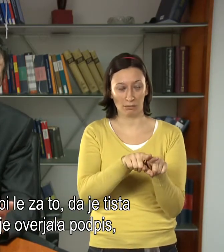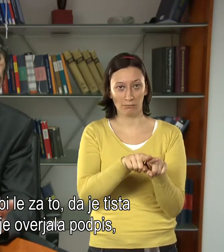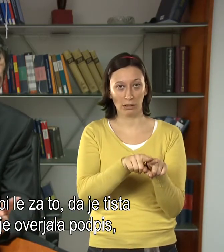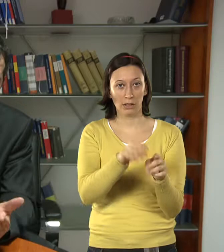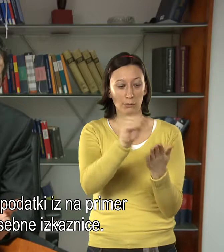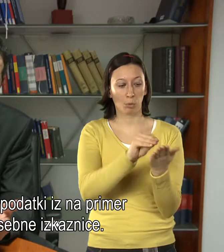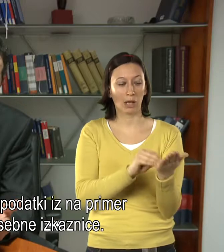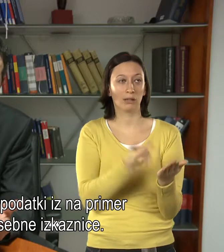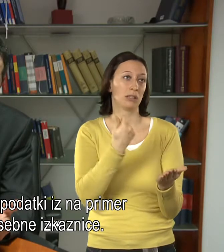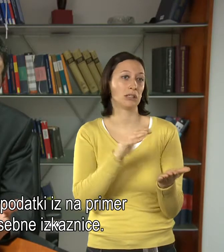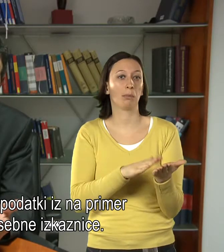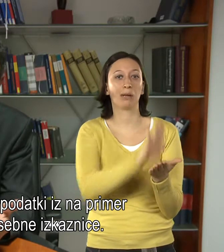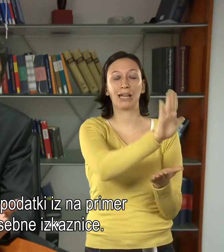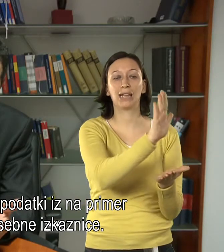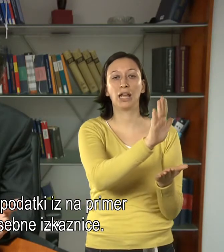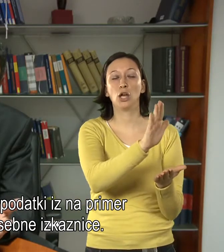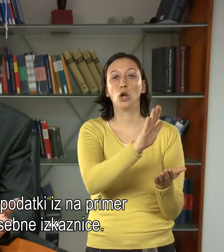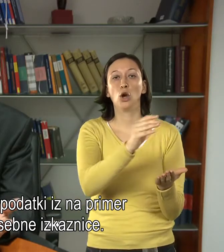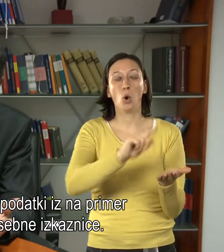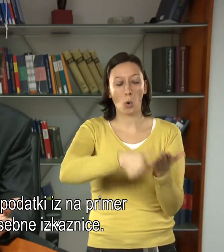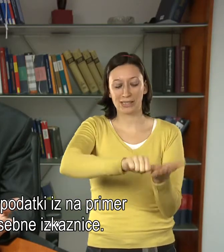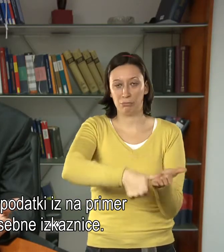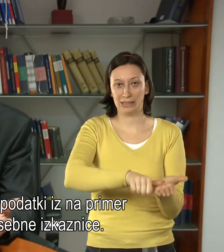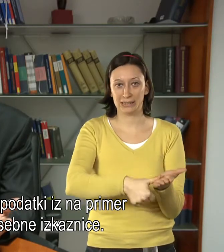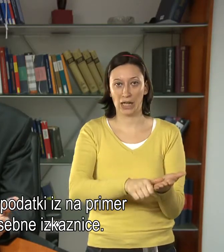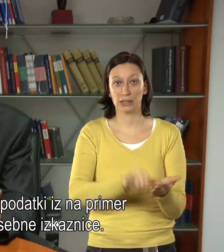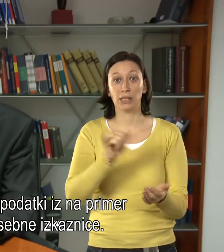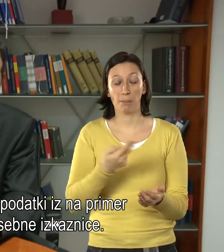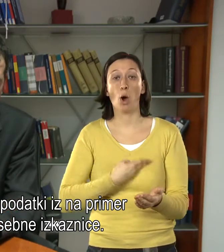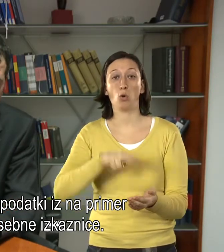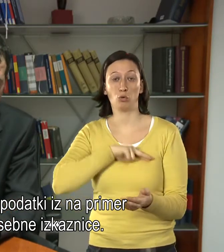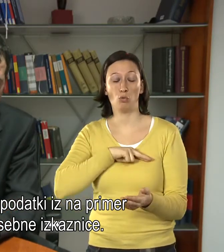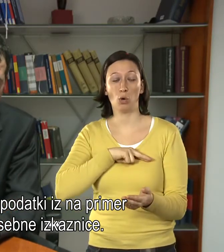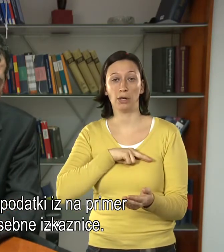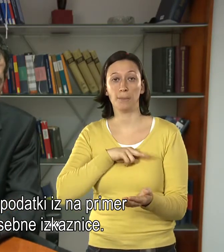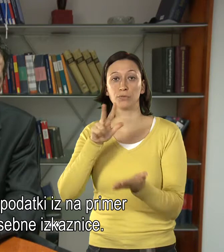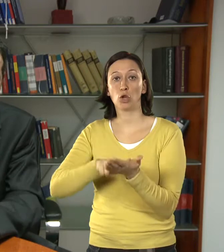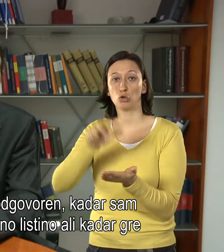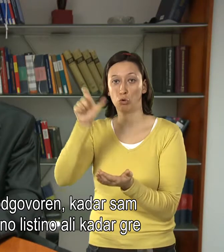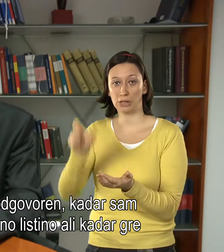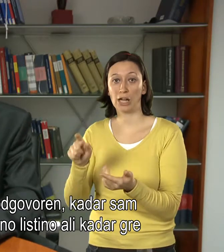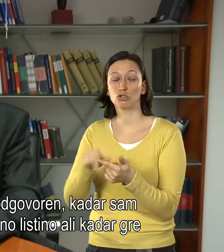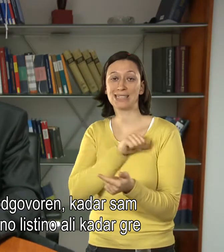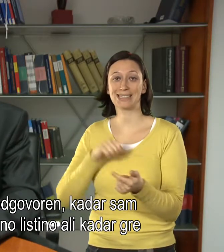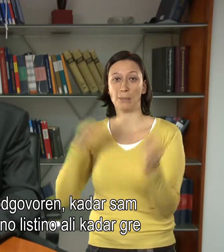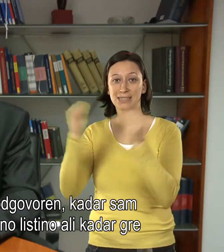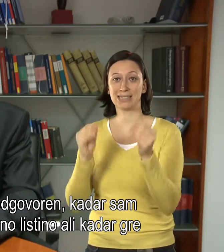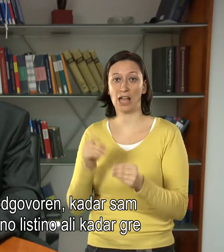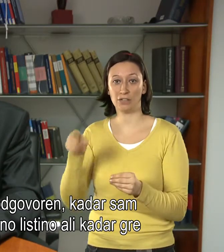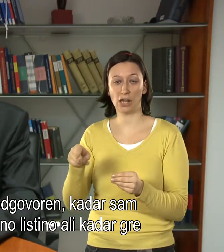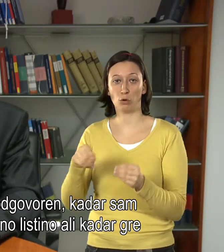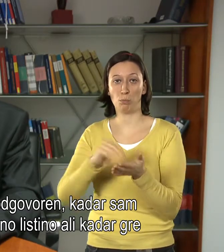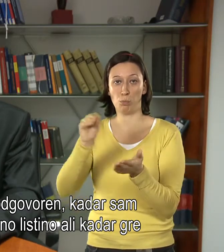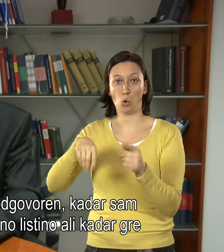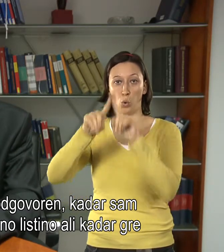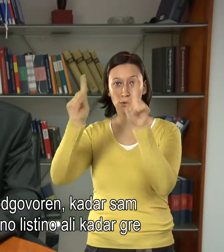overila podpis, identična z podatki iz, na primer, njene osebne izkaznice. Je pa odgovoren notar, kadar